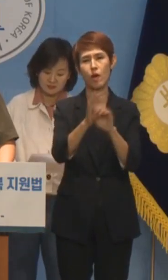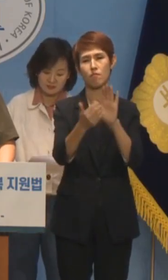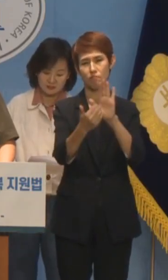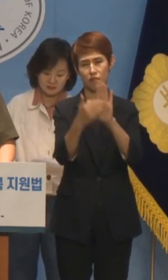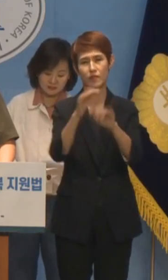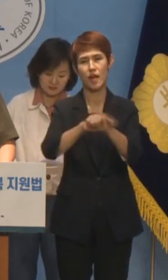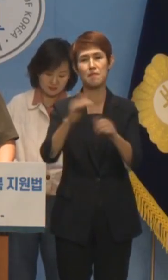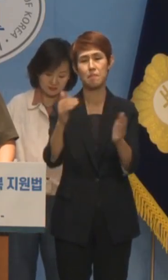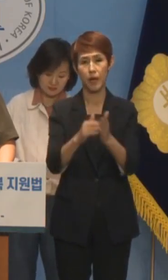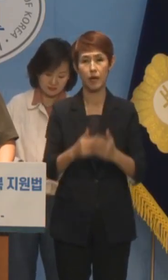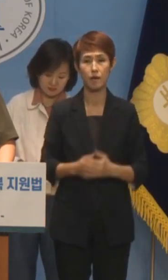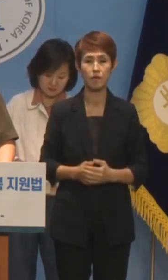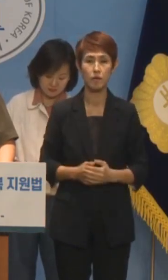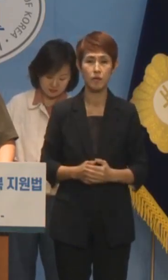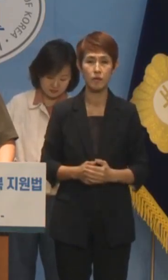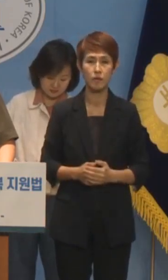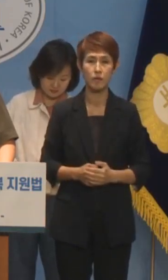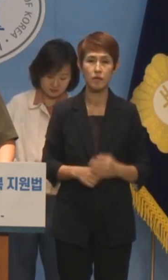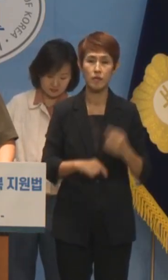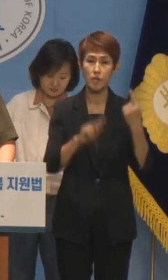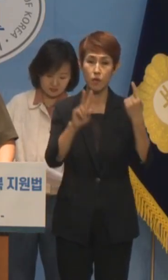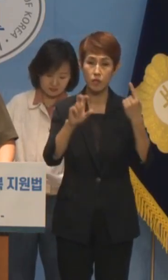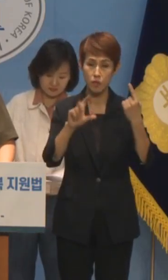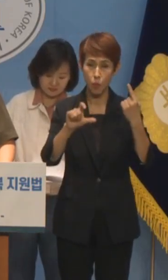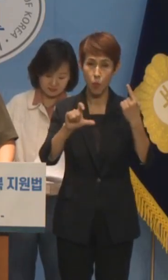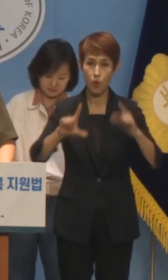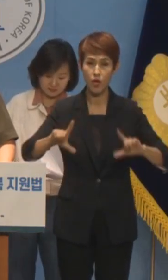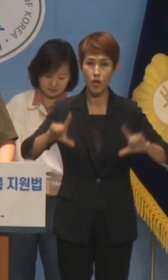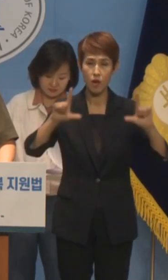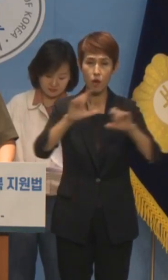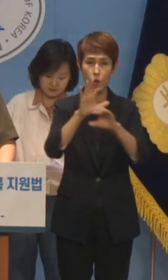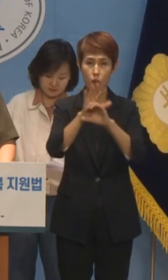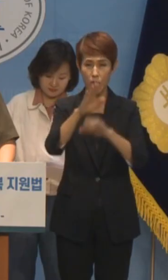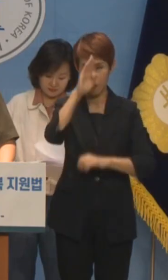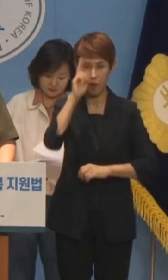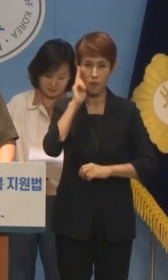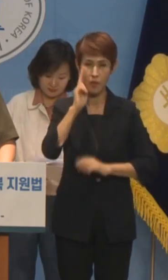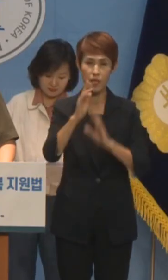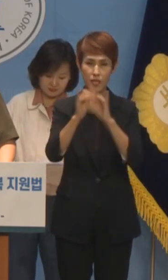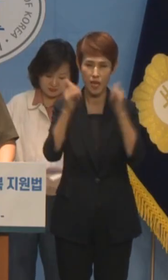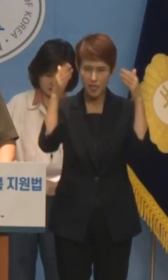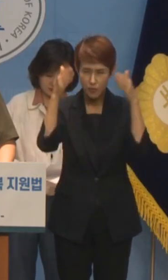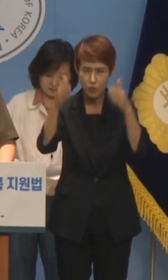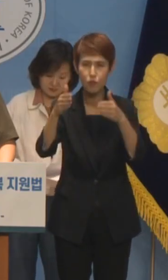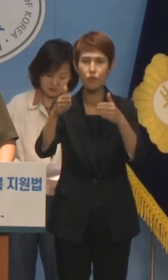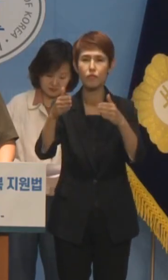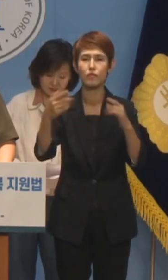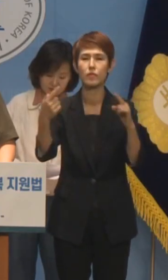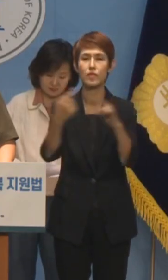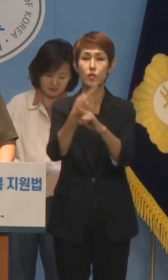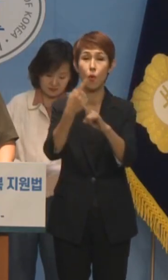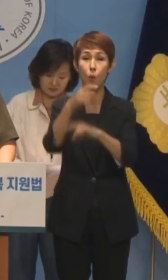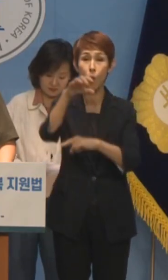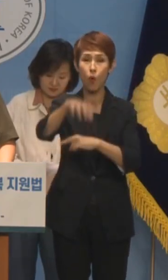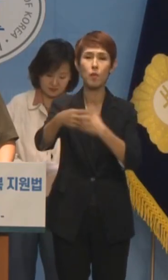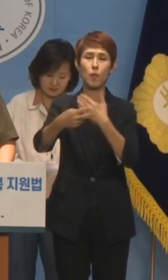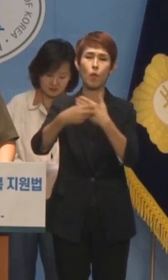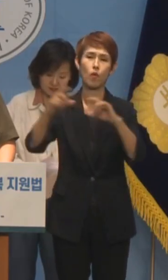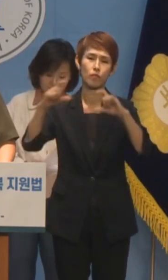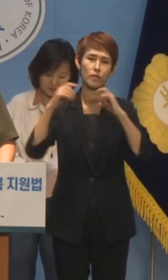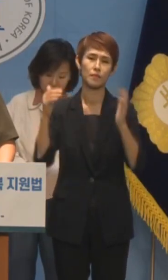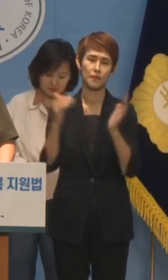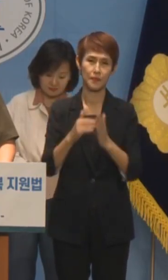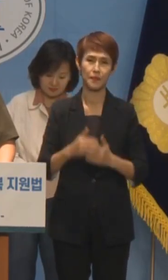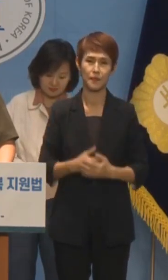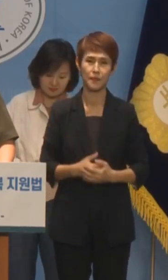의료원은 2021년 1월 15일 코로나19 감염 중증 환자를 집중 치료하는 거점 전담병원으로 지정되어 운영되기까지